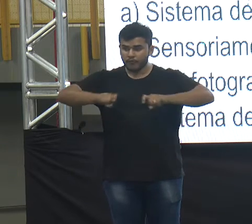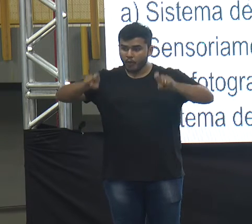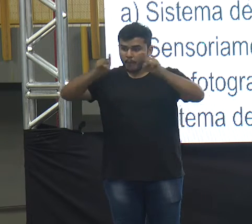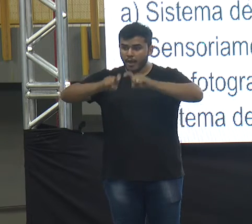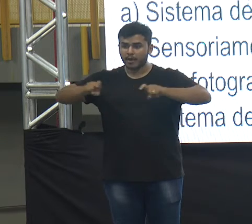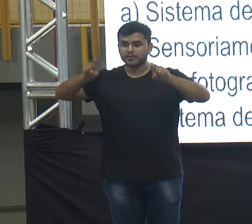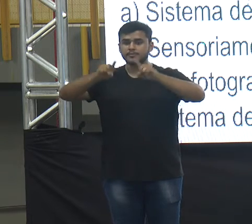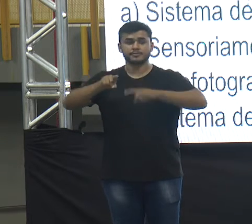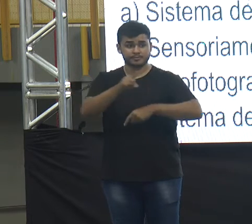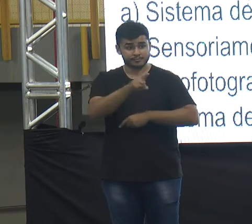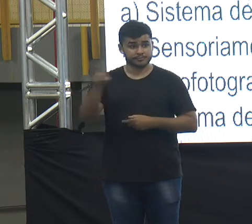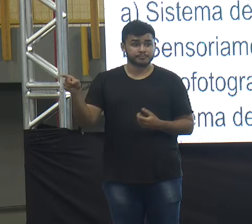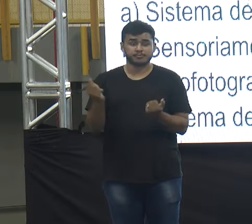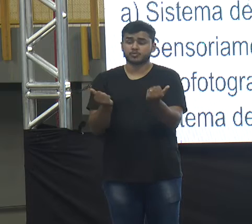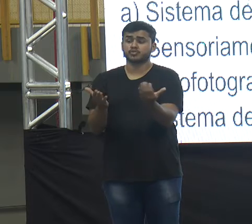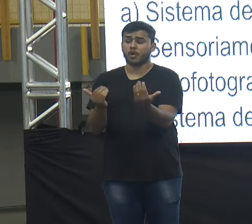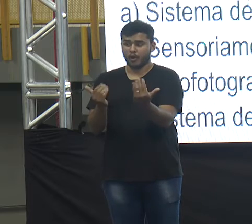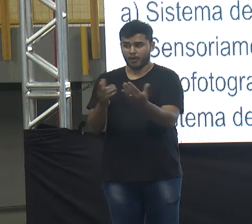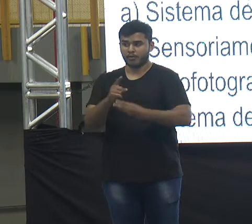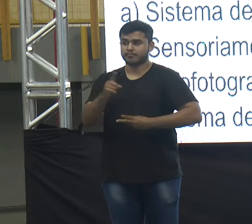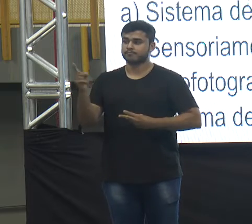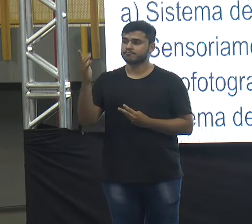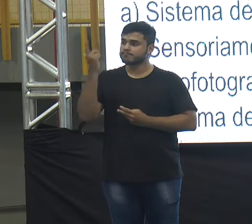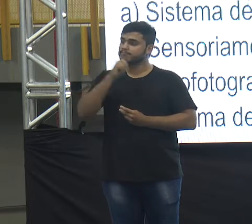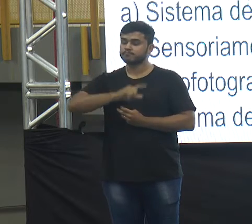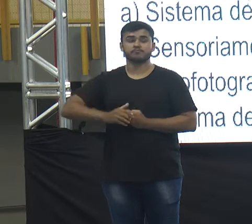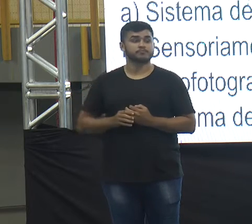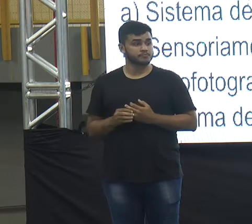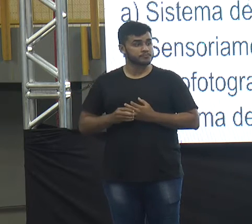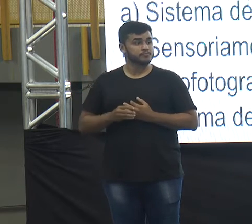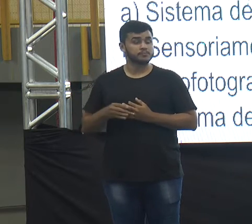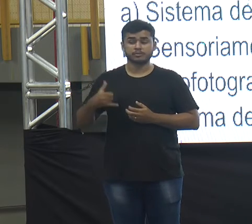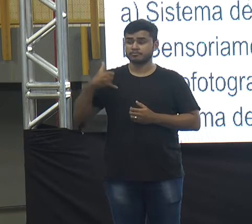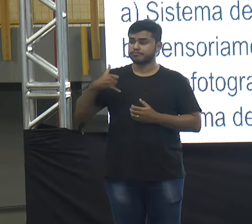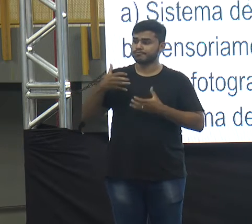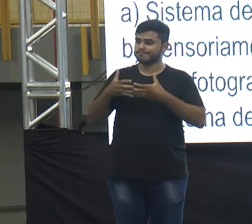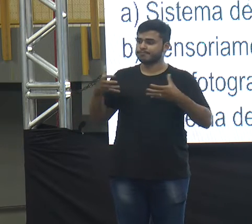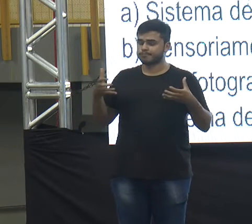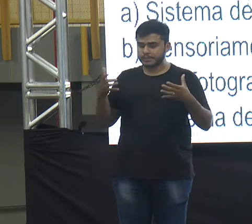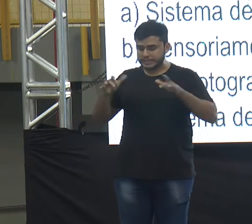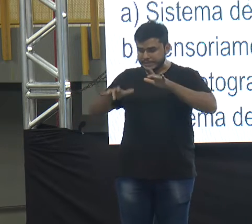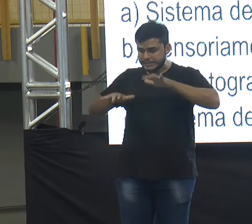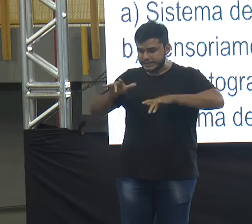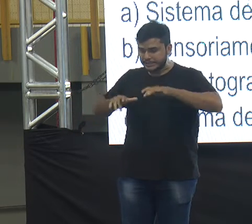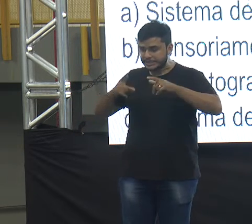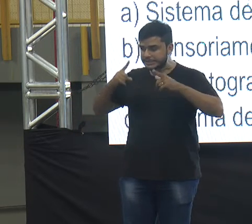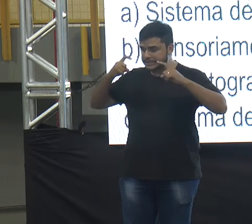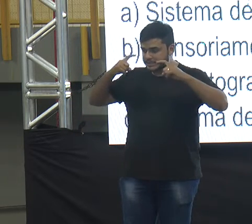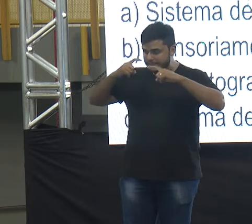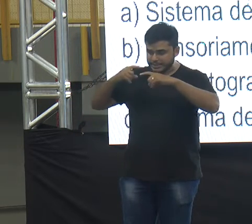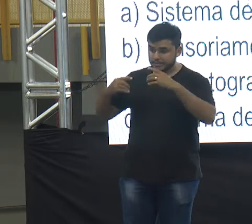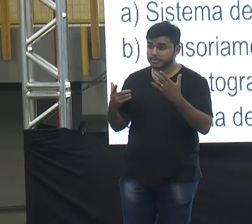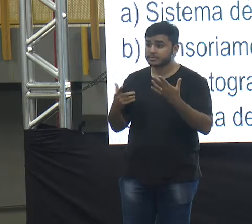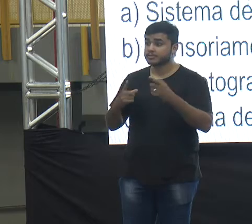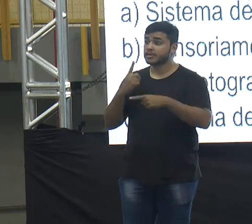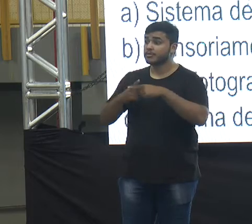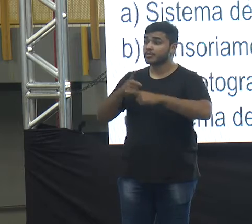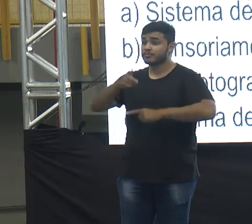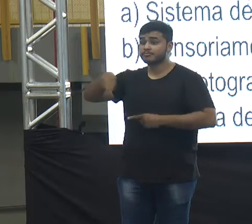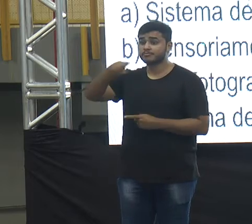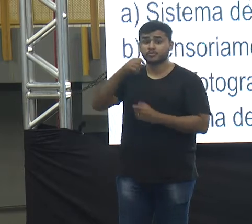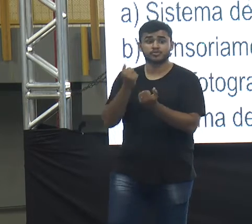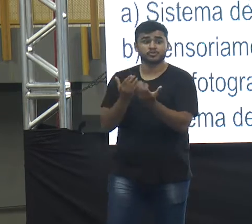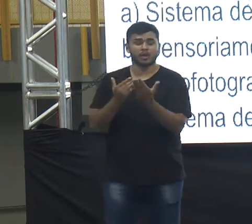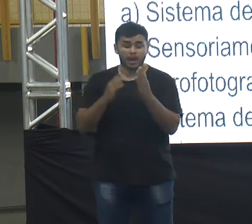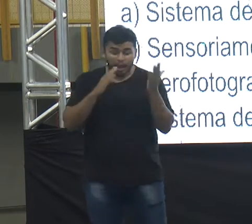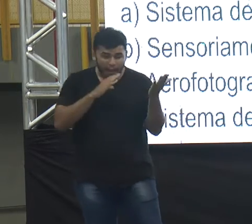jovens estão dando de 10-0 em nós mais maduros. Pode ter certeza, porque eles absorvem, aprendem